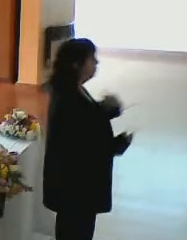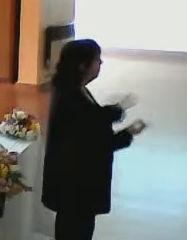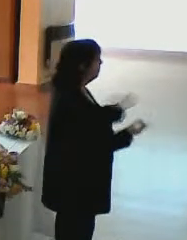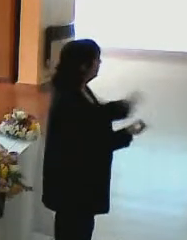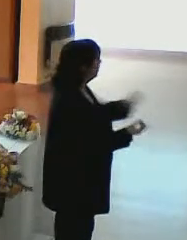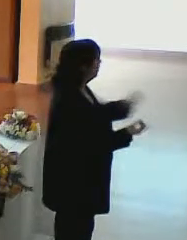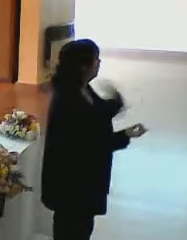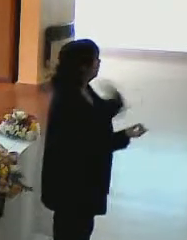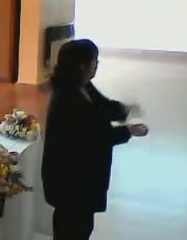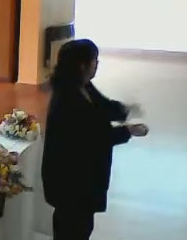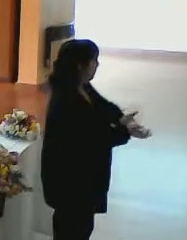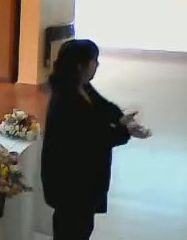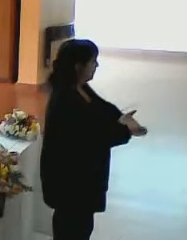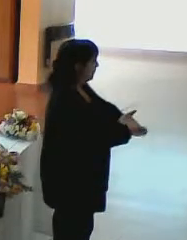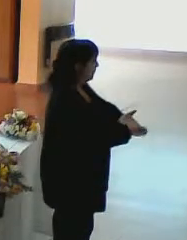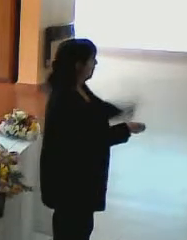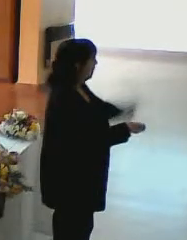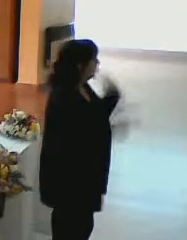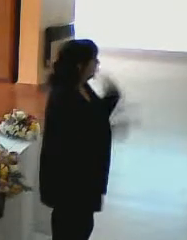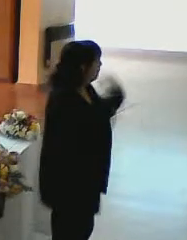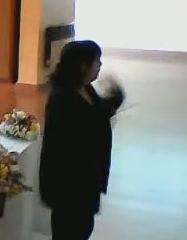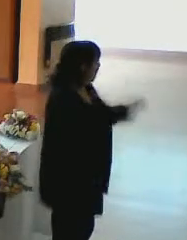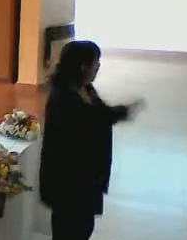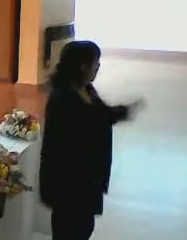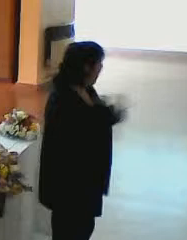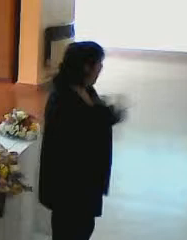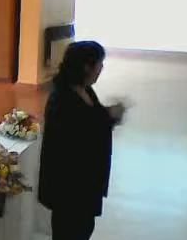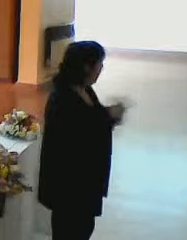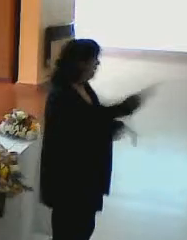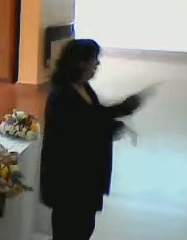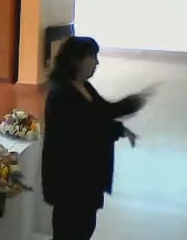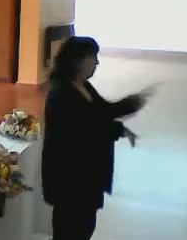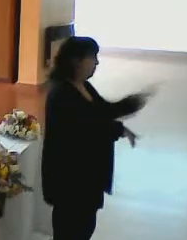difíciles de consolar. La